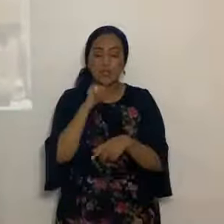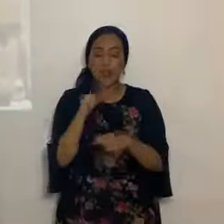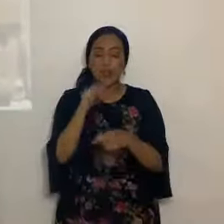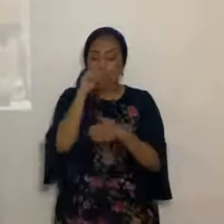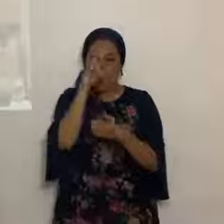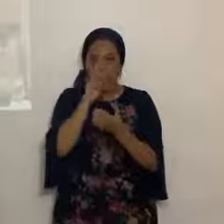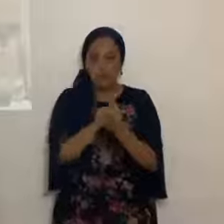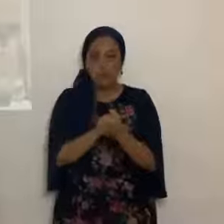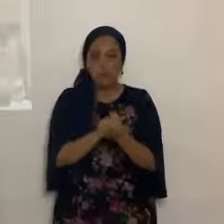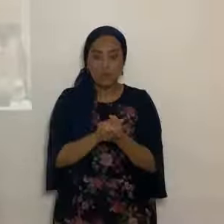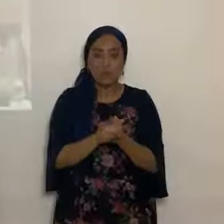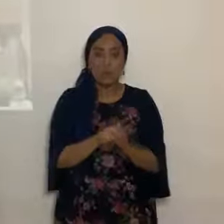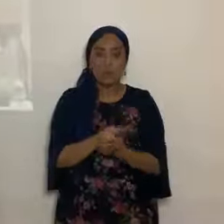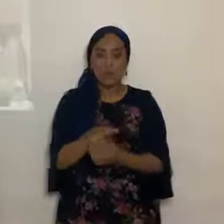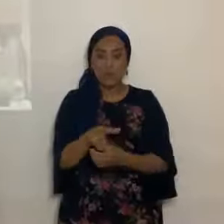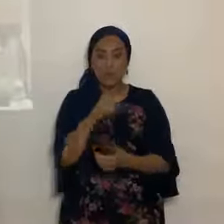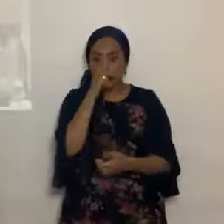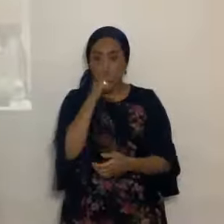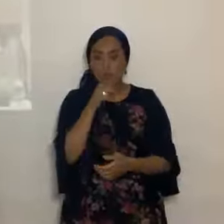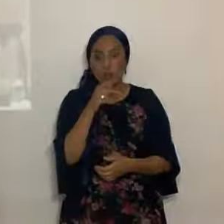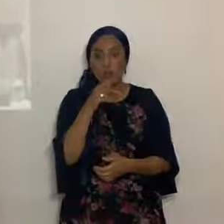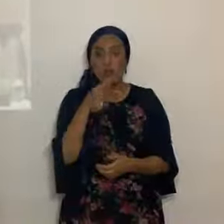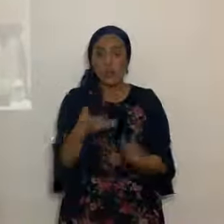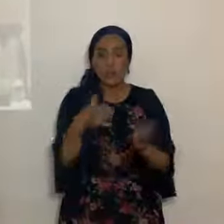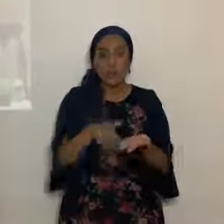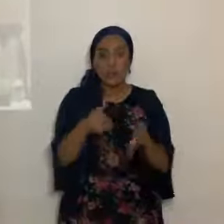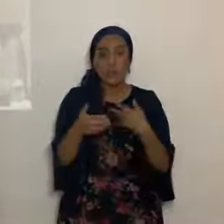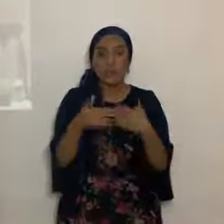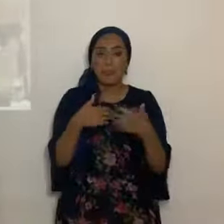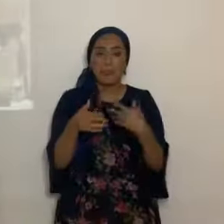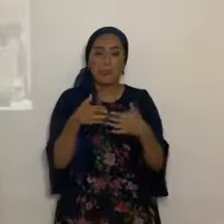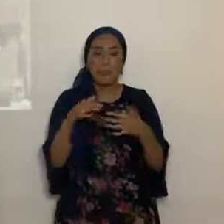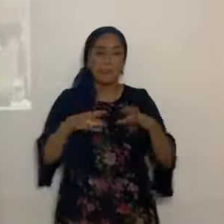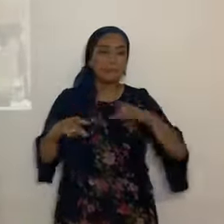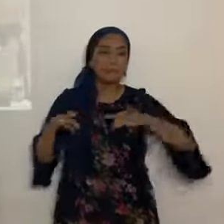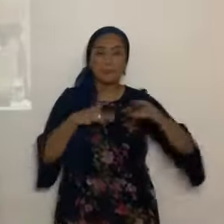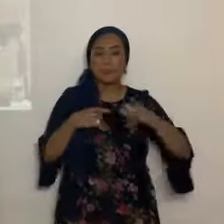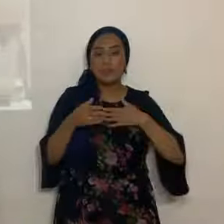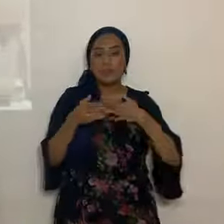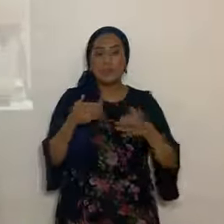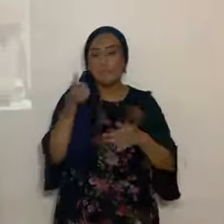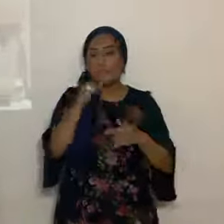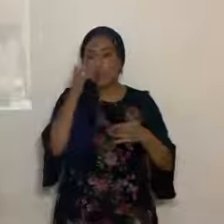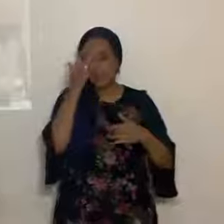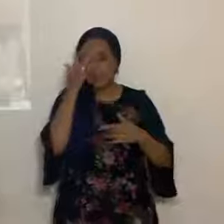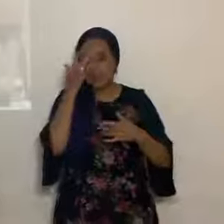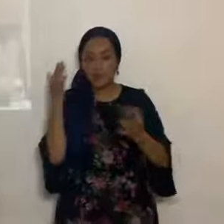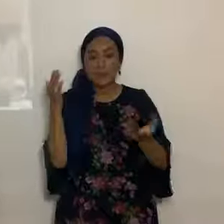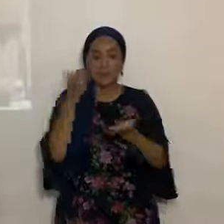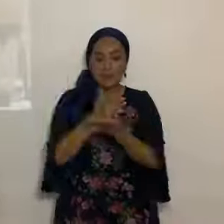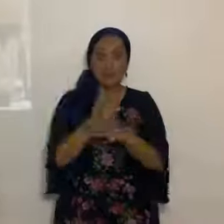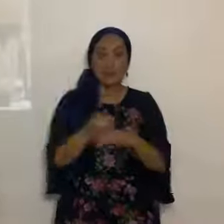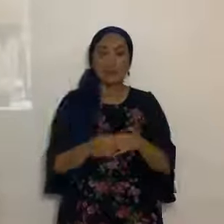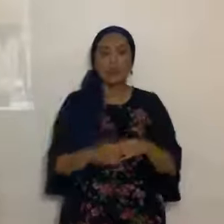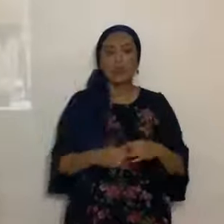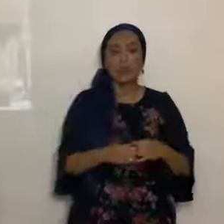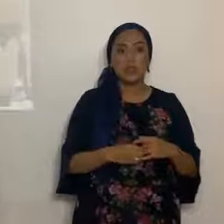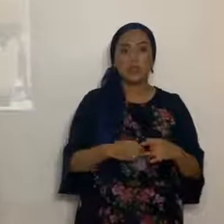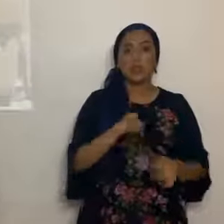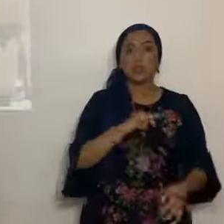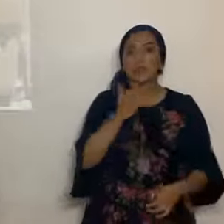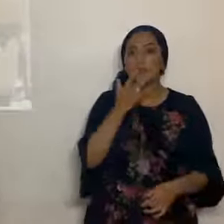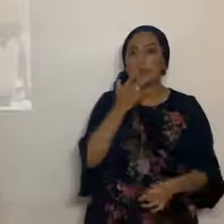caso la niña estaba muerta, pero de todas maneras se contamina. Si en caso de que llegue algún enfermo, prefiero